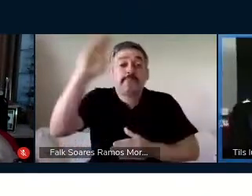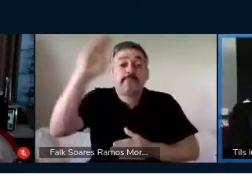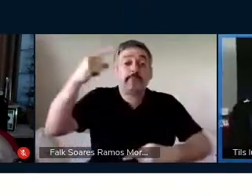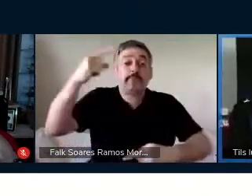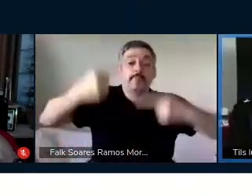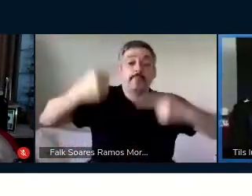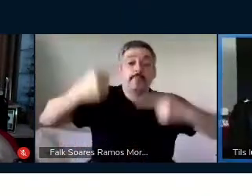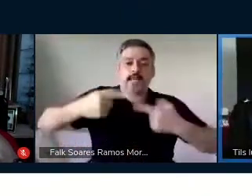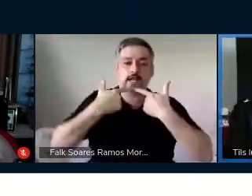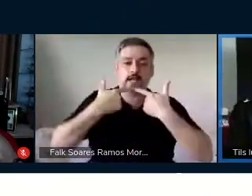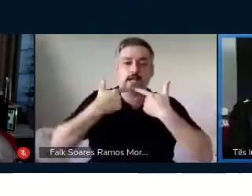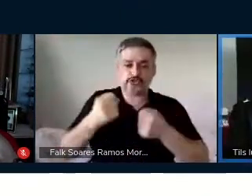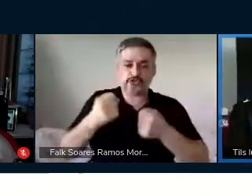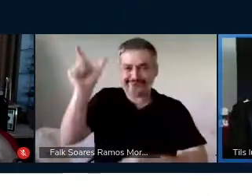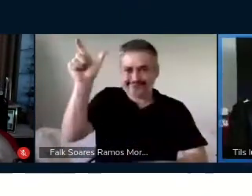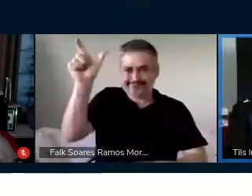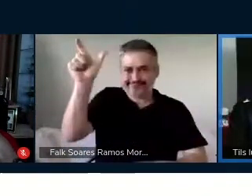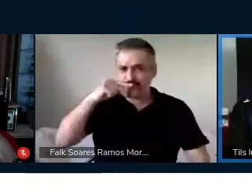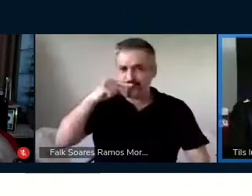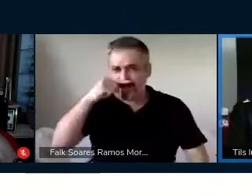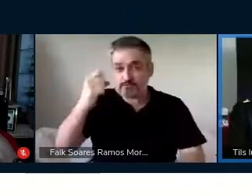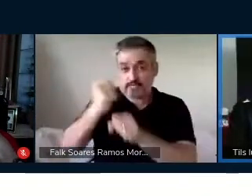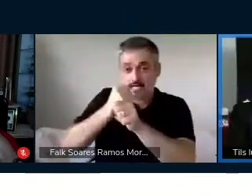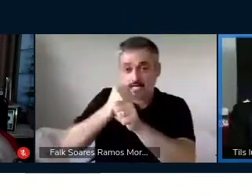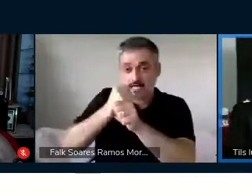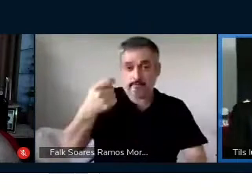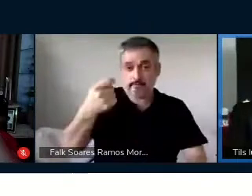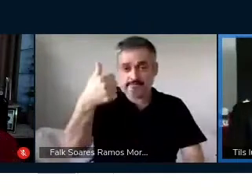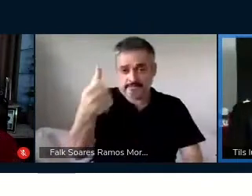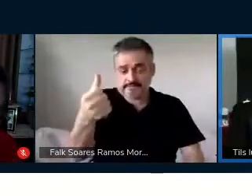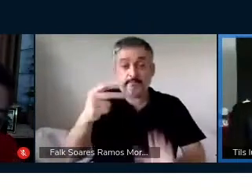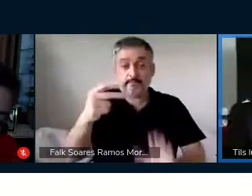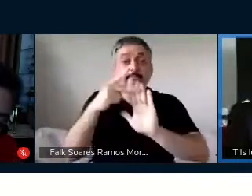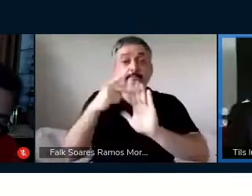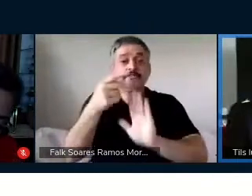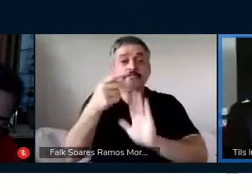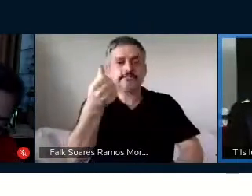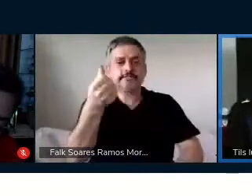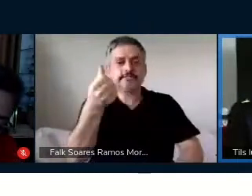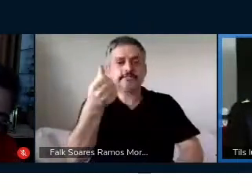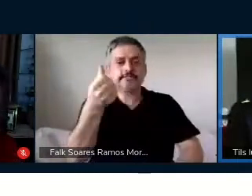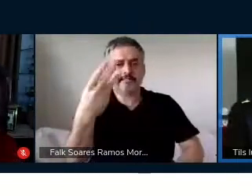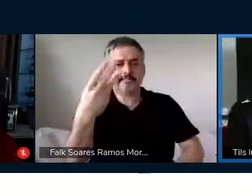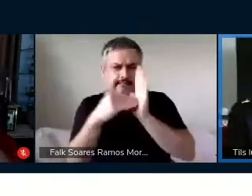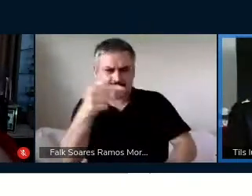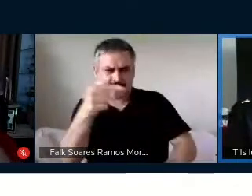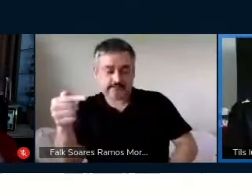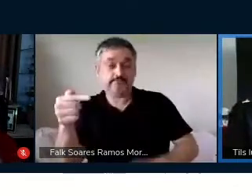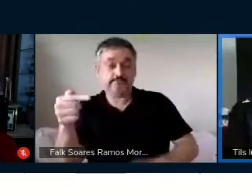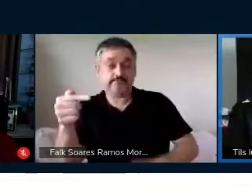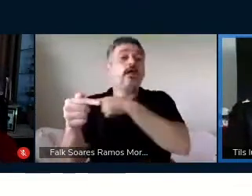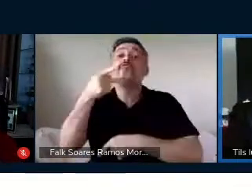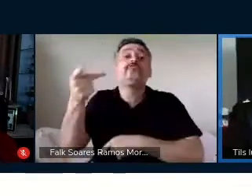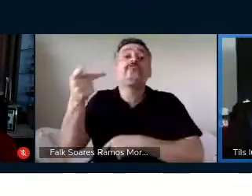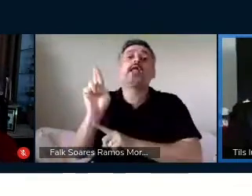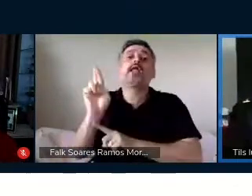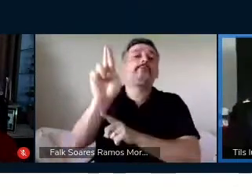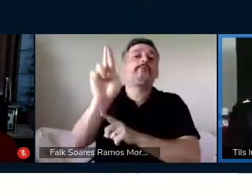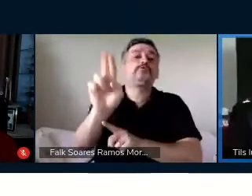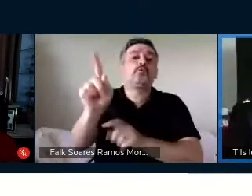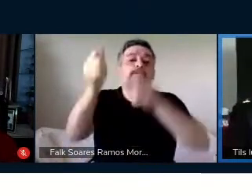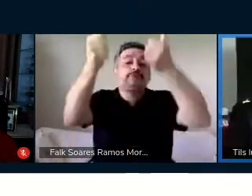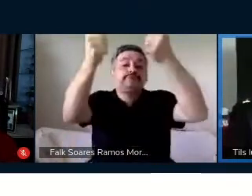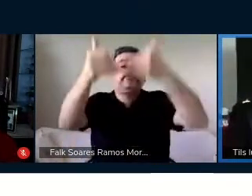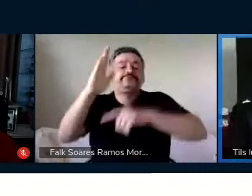Em estudos sobre políticas linguísticas, Faust, 2016, páginas 63